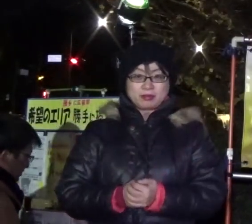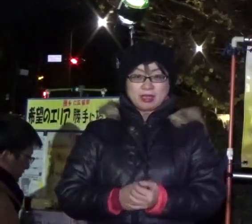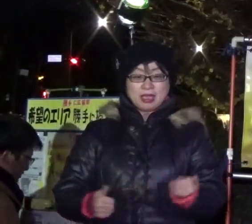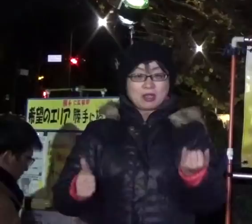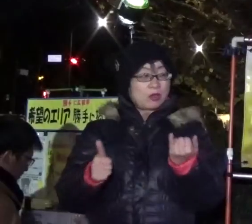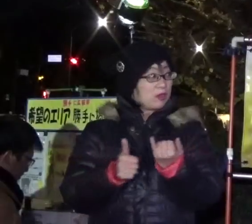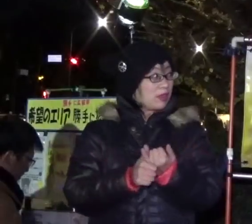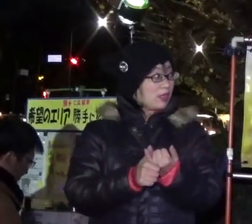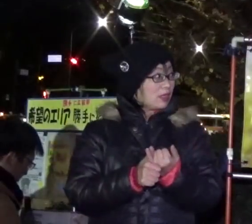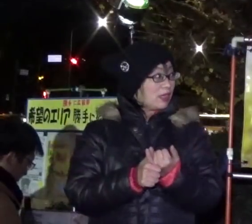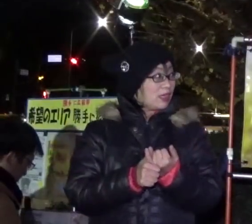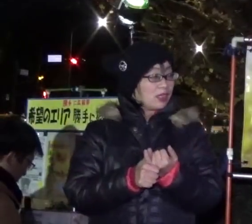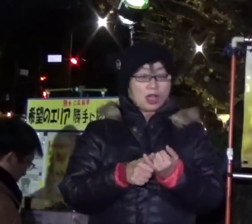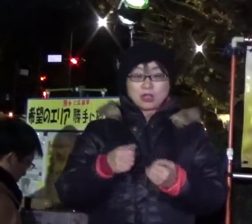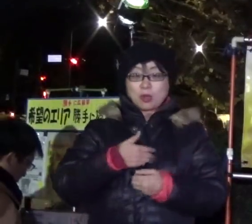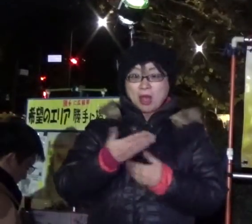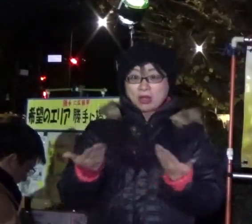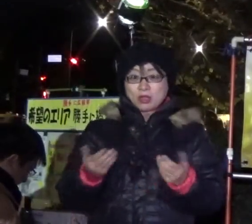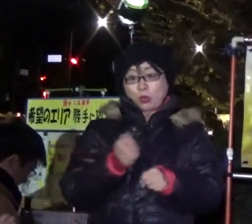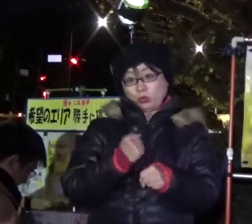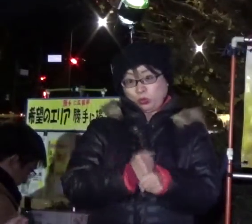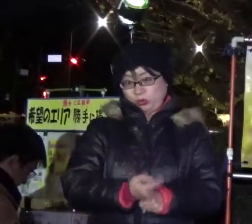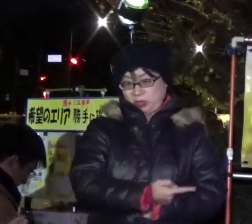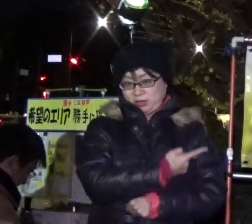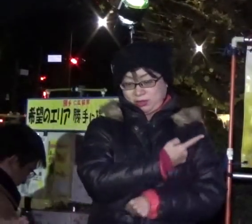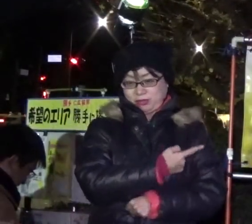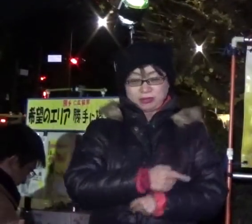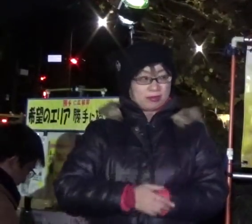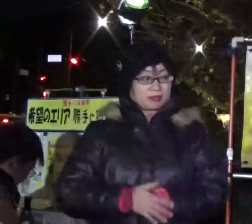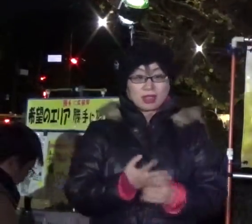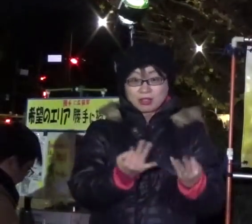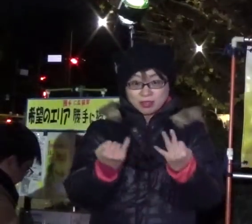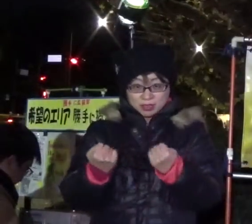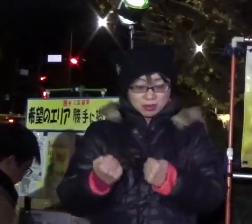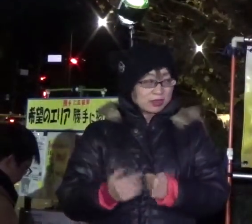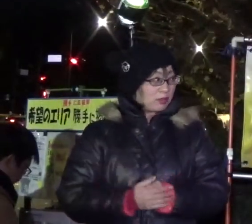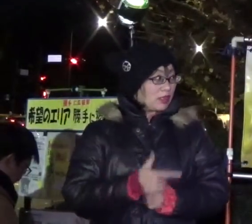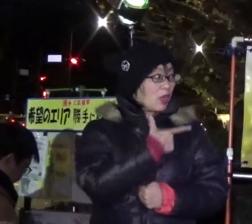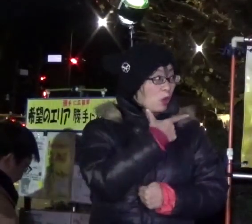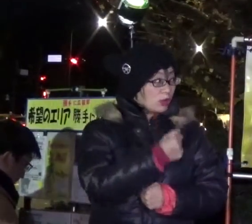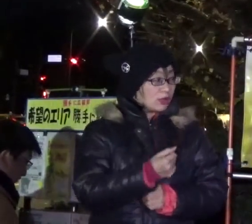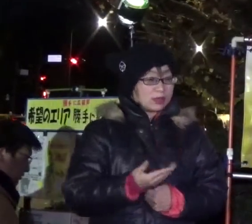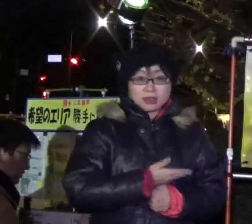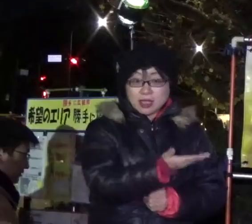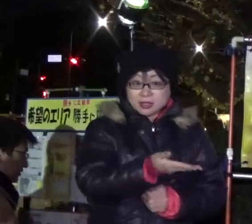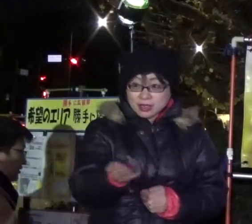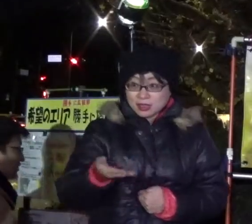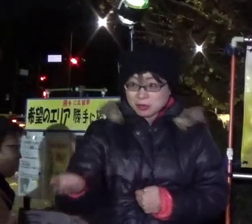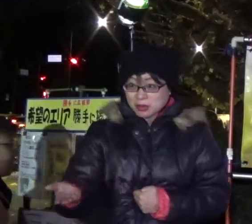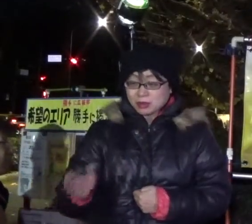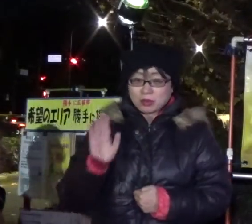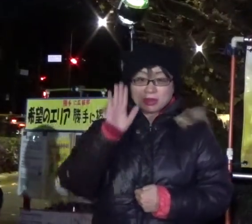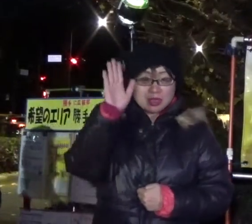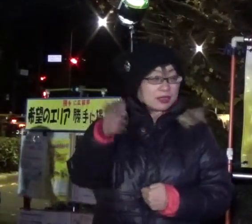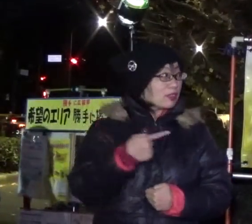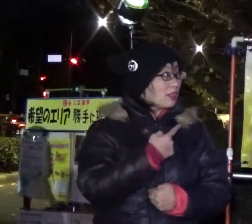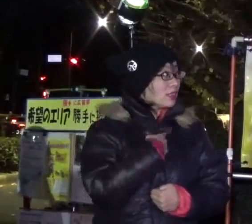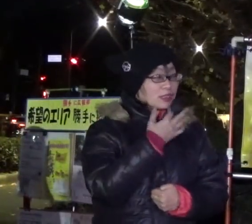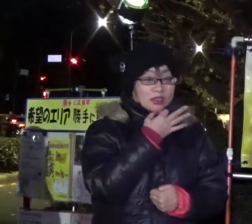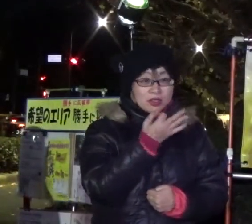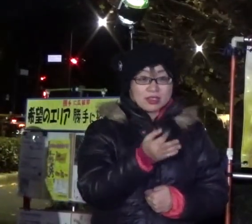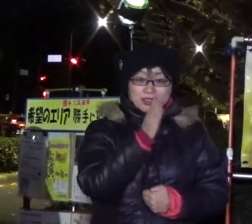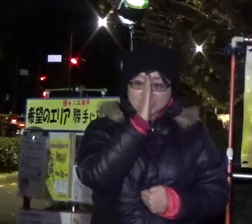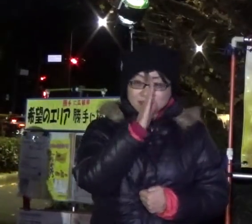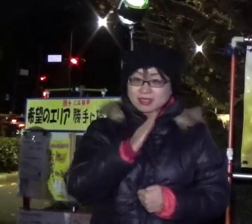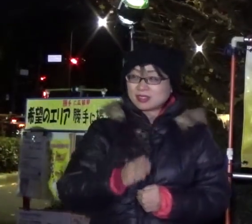祝いのこんなパンフレットを作ってみました。でいっぱいありますんで欲しい方に差し上げますので、後で私に声をかけてください。